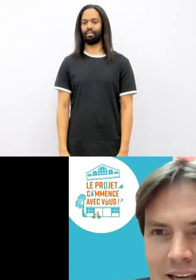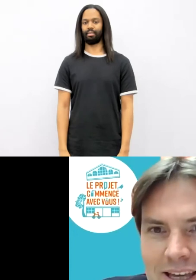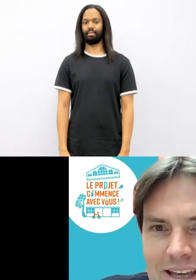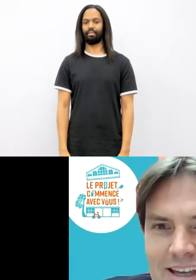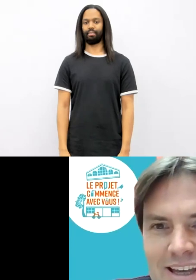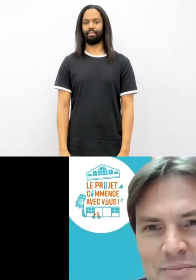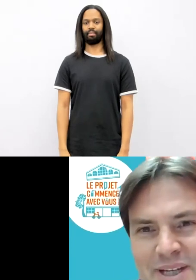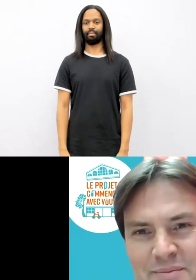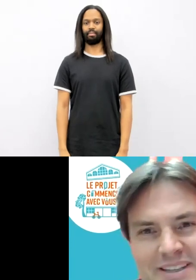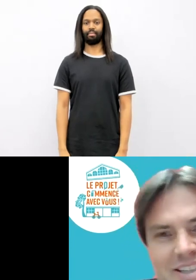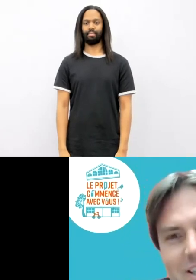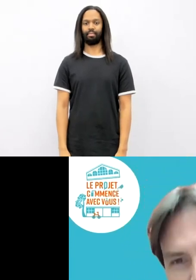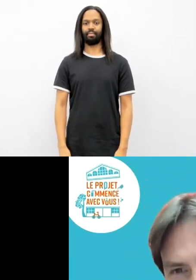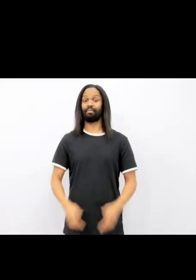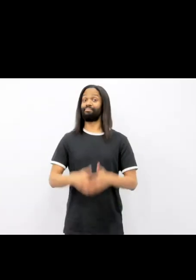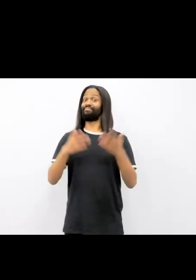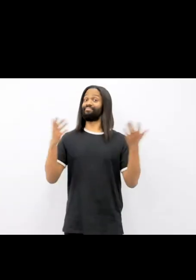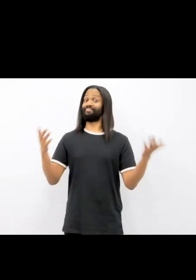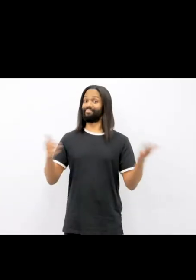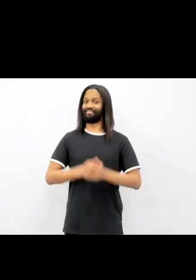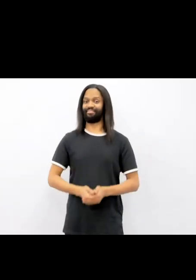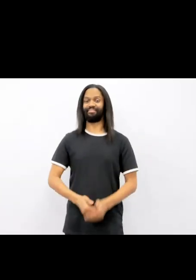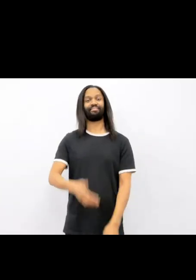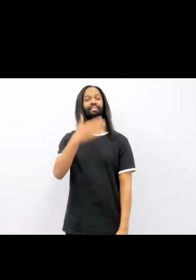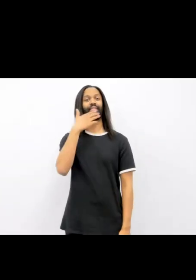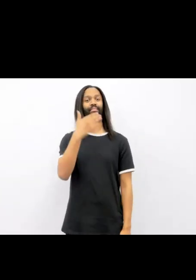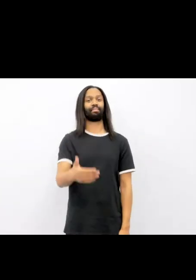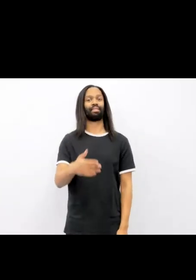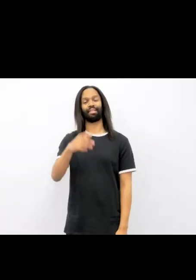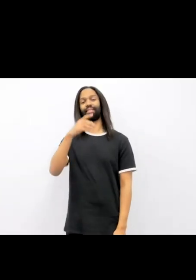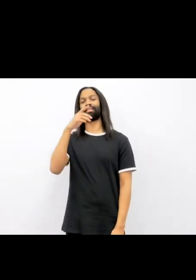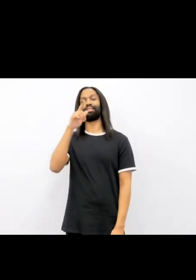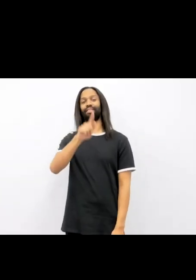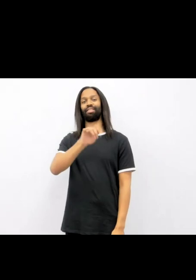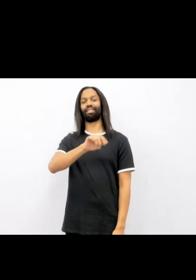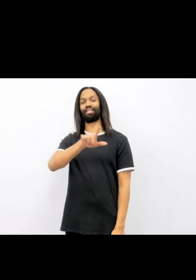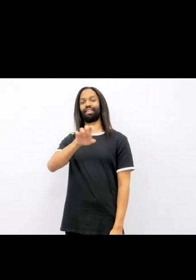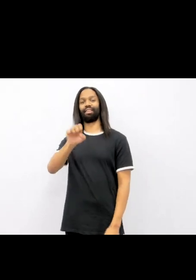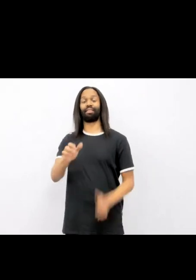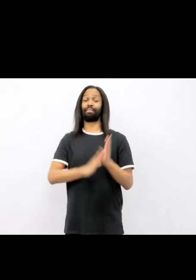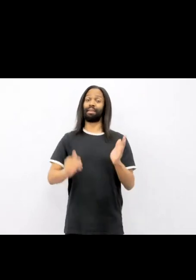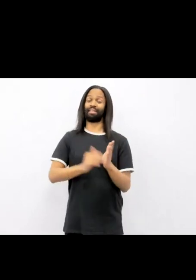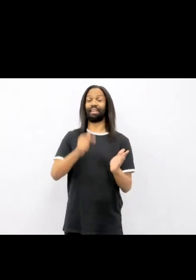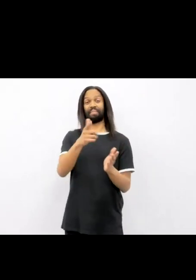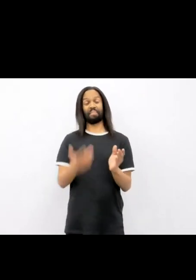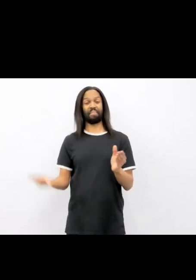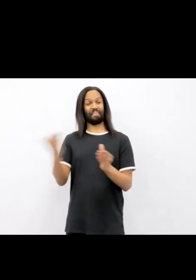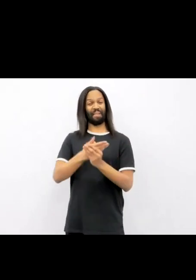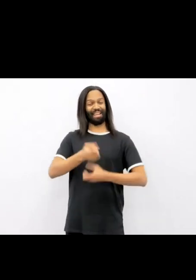et bien merci Gilles Marcel pour cette intervention et toutes ces recherches qui alimentent